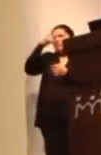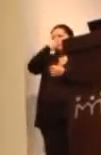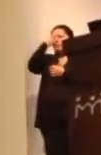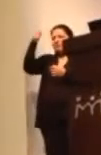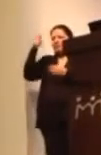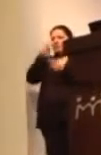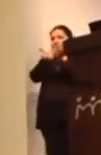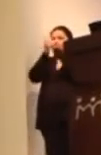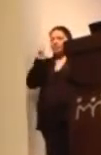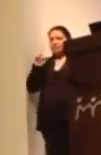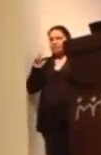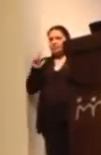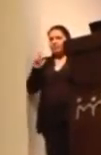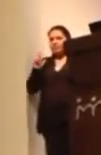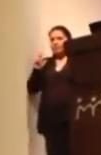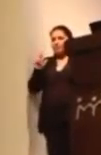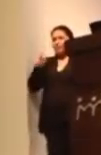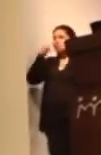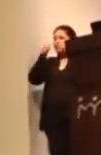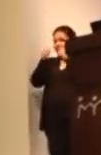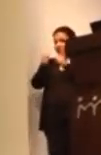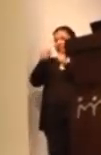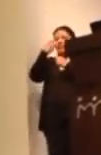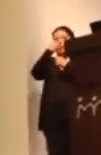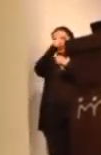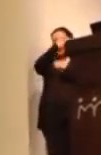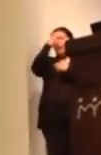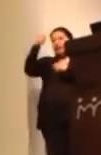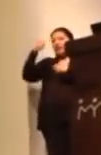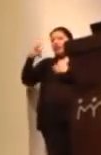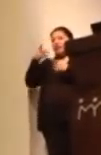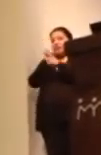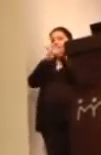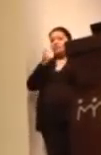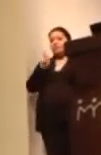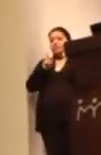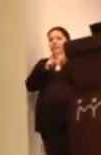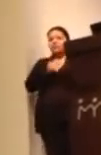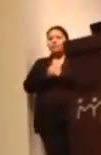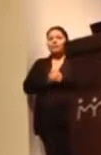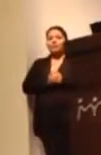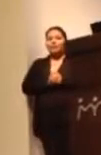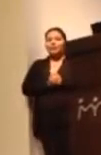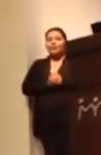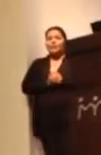¿no? Y les aseguro que cada quien va a hacer algo diferente con ese micrófono.